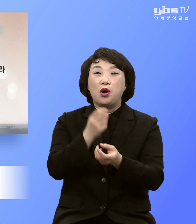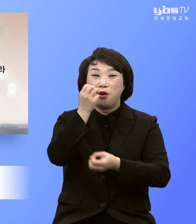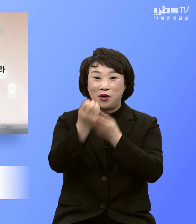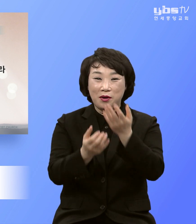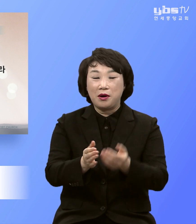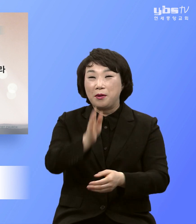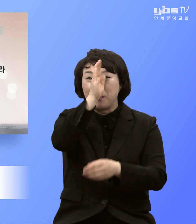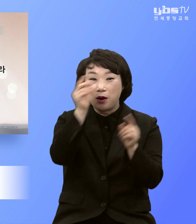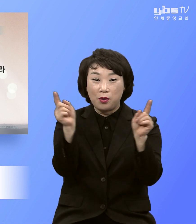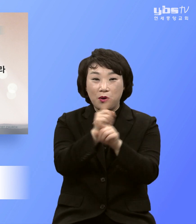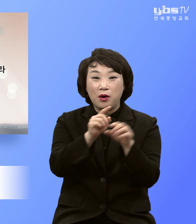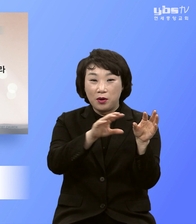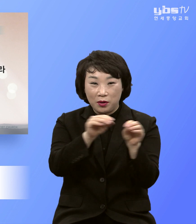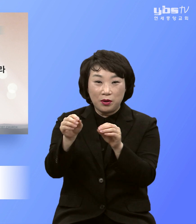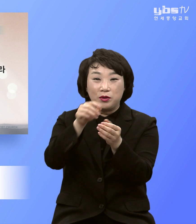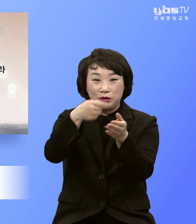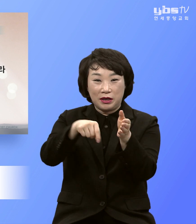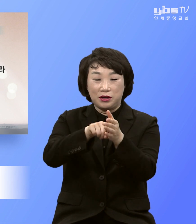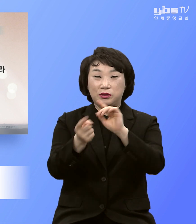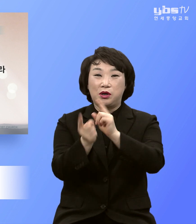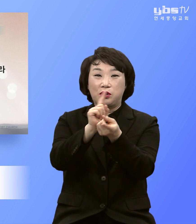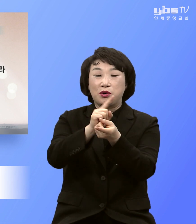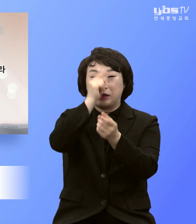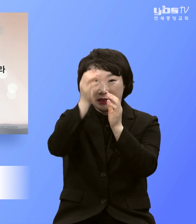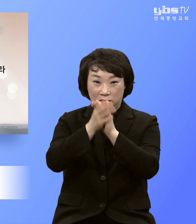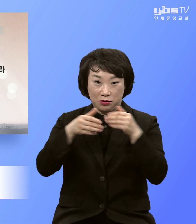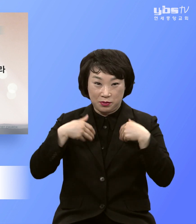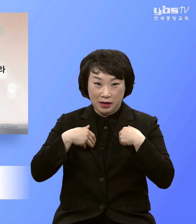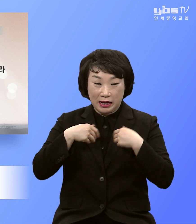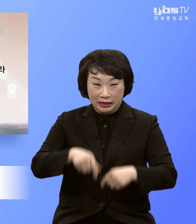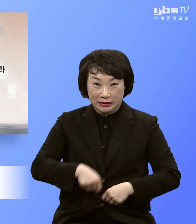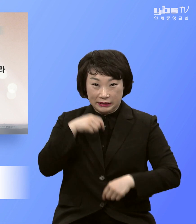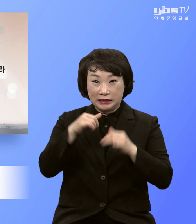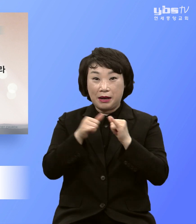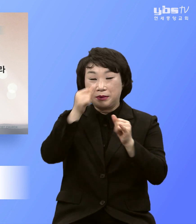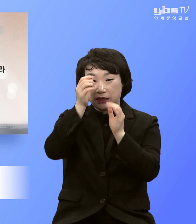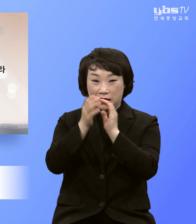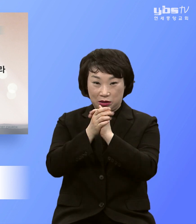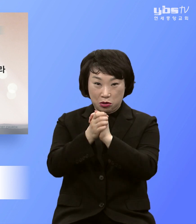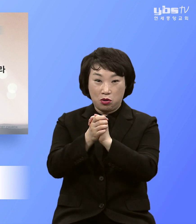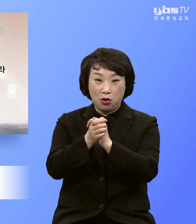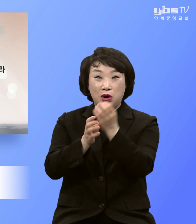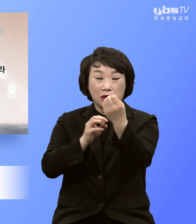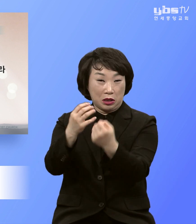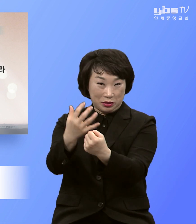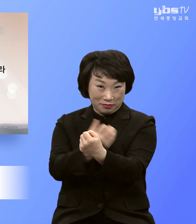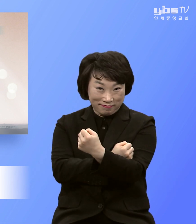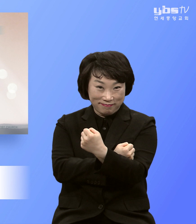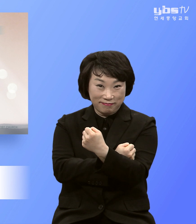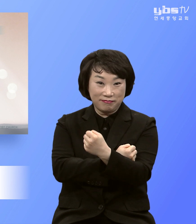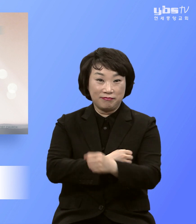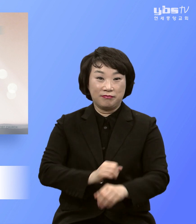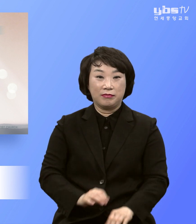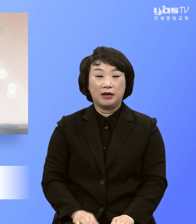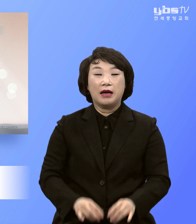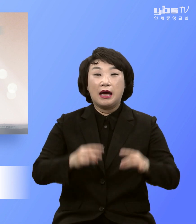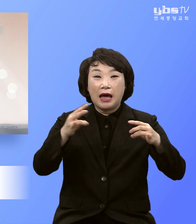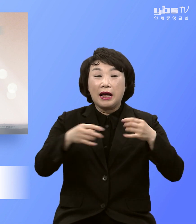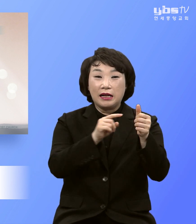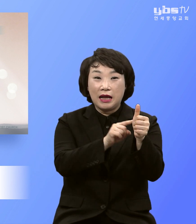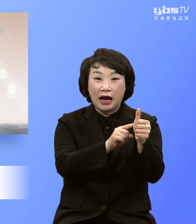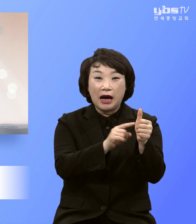서로 고하며 병낫기를 위하여 서로 기도하라. 의인의 강구는 역사하는 힘이